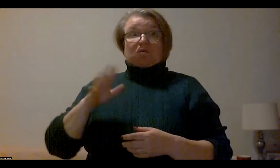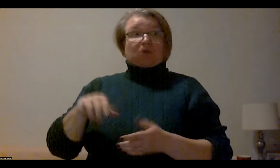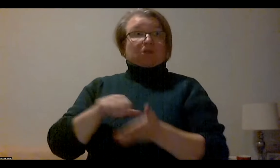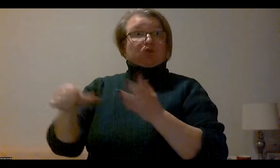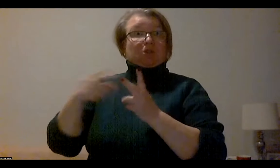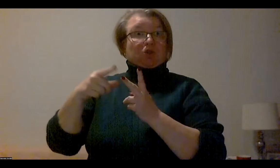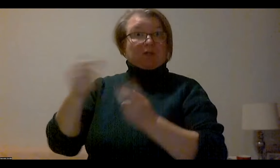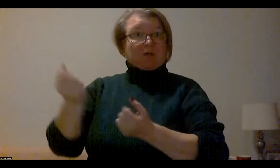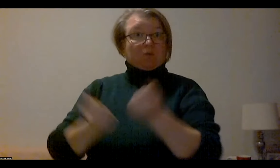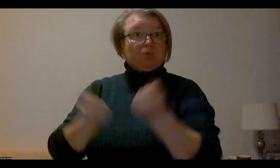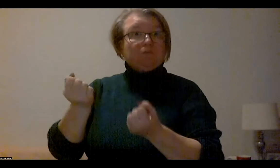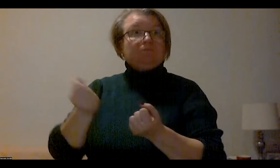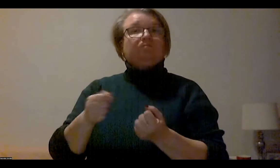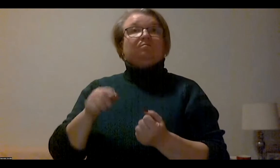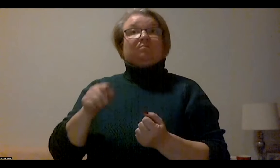muutama päivä sitten.